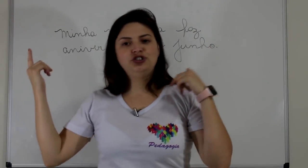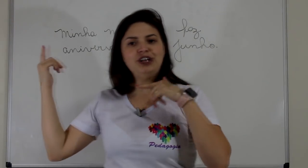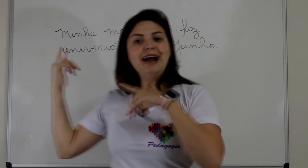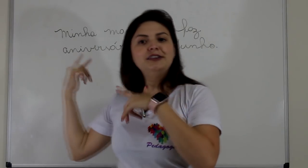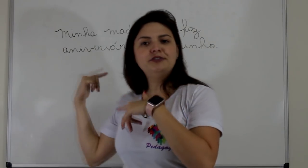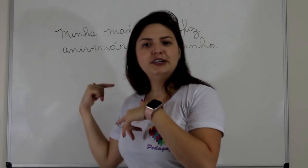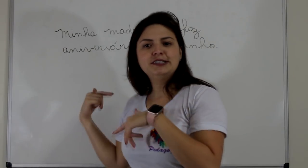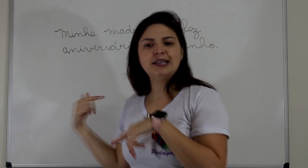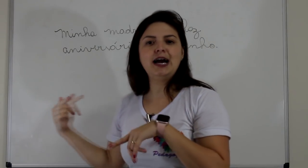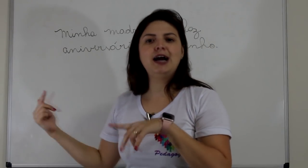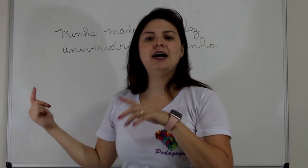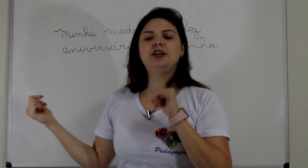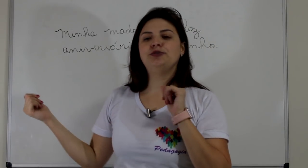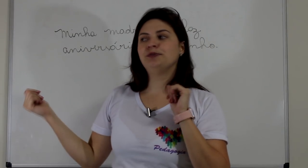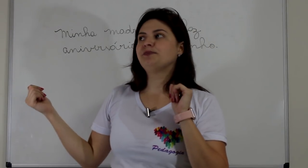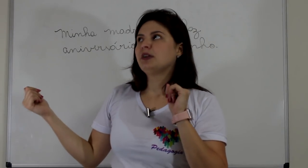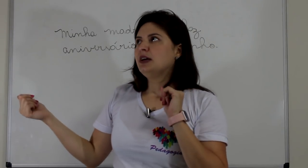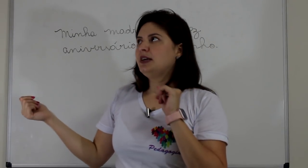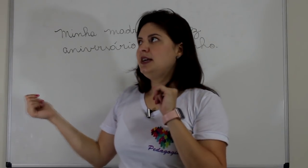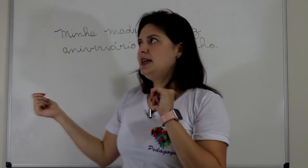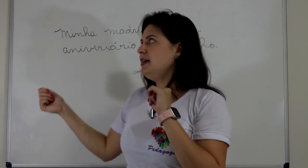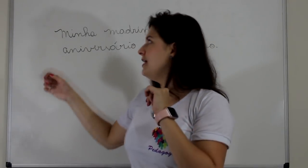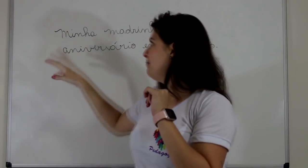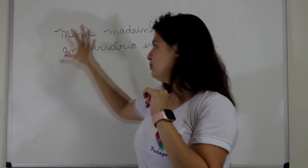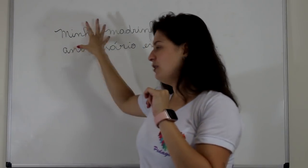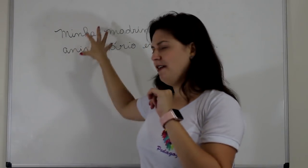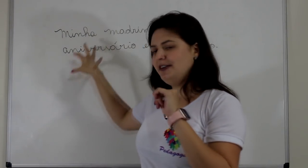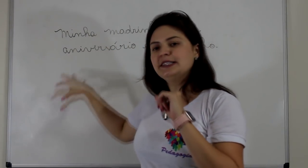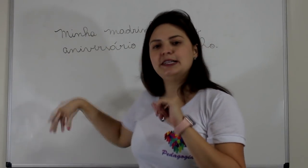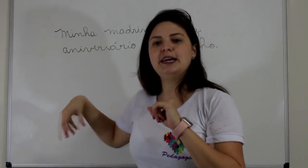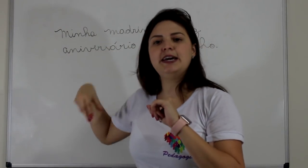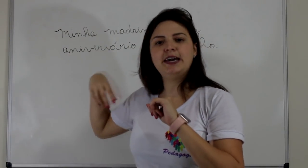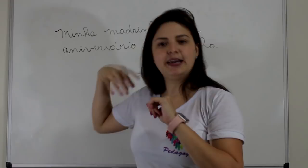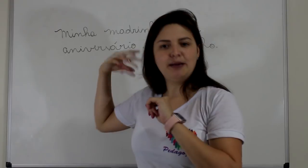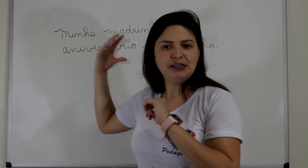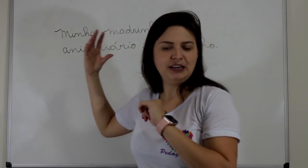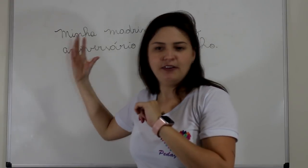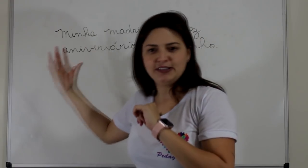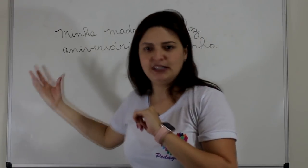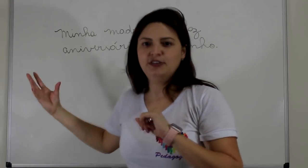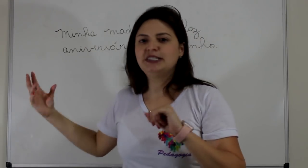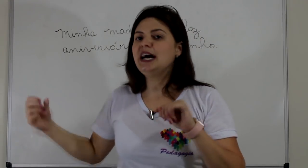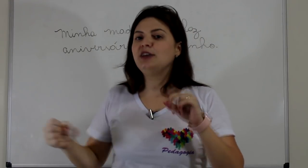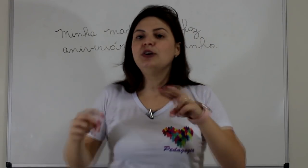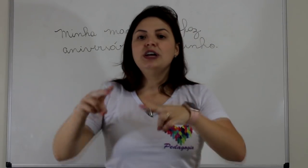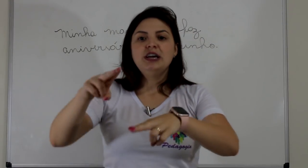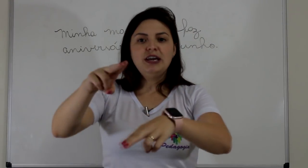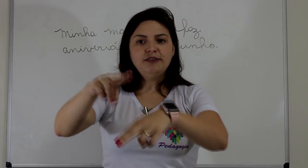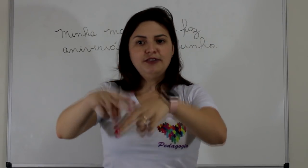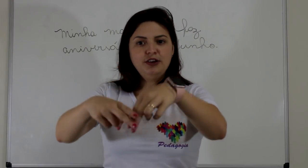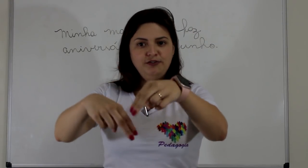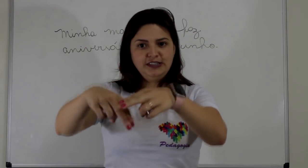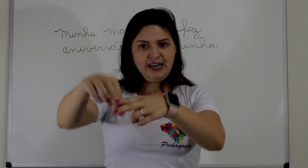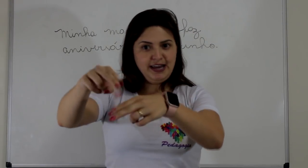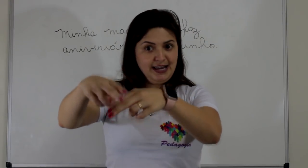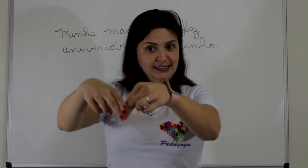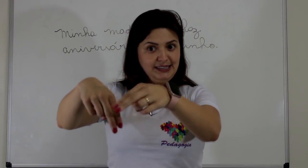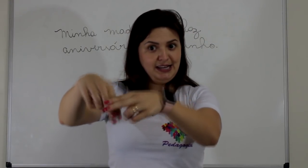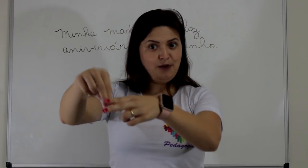de aniversário, que a pessoa vai fazer, que a madrinha vai fazer aniversário, e eu fizer esse sinal